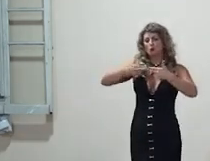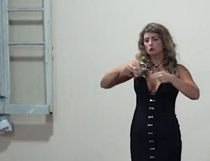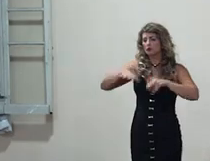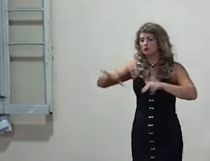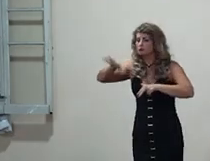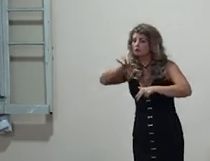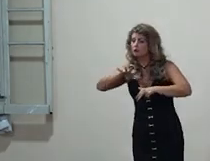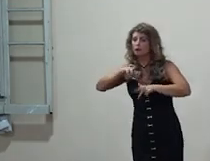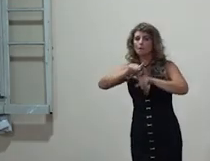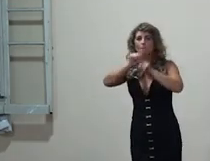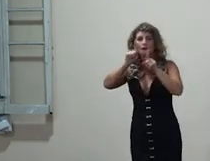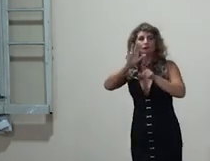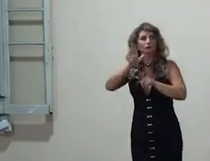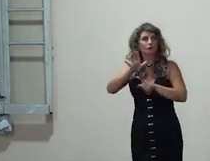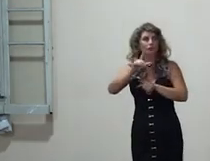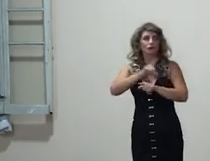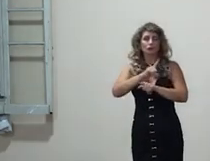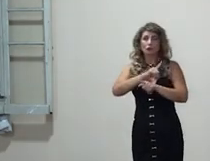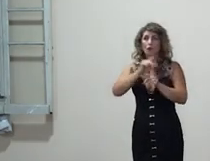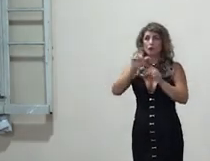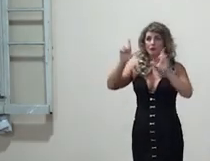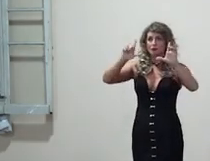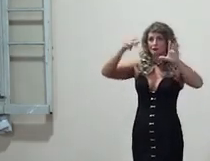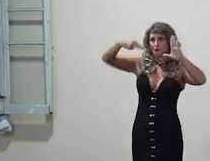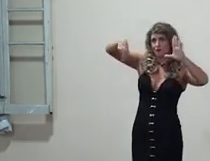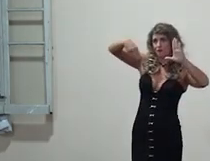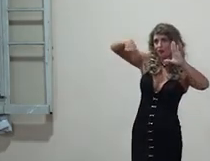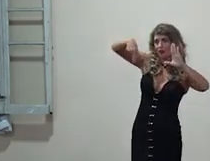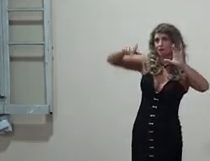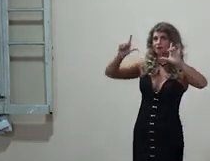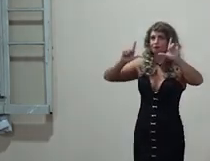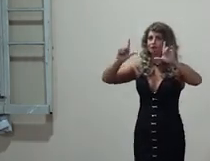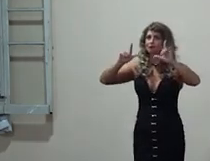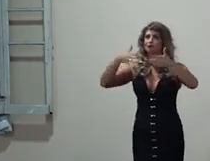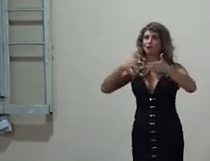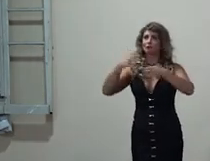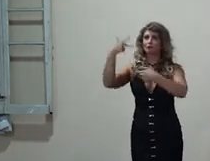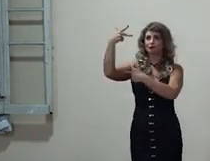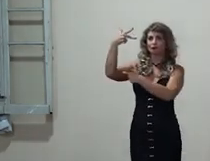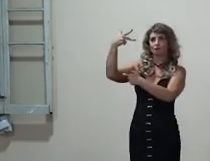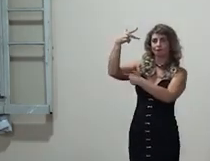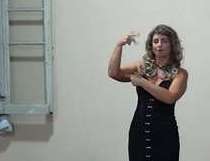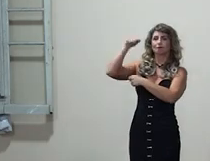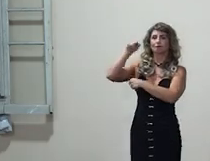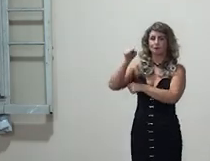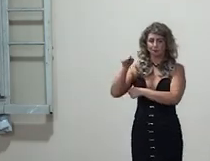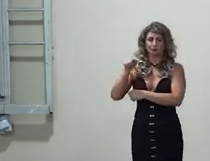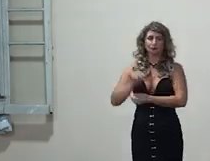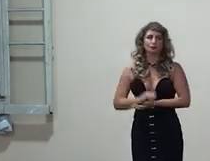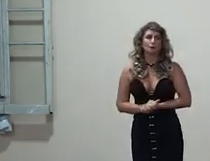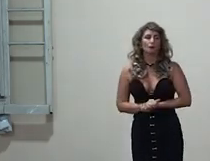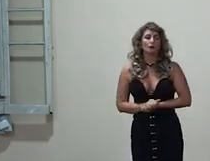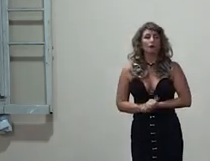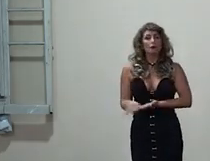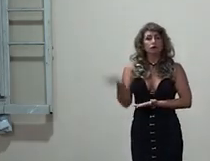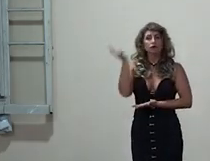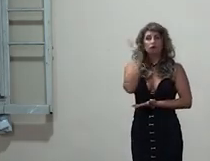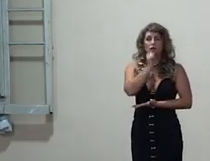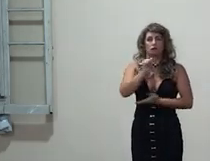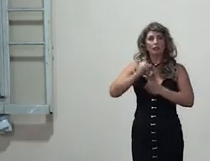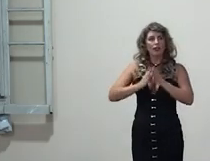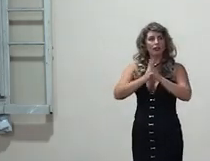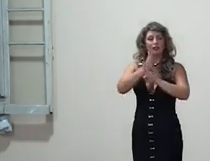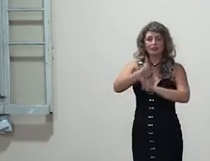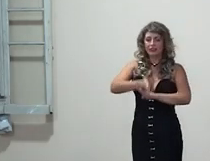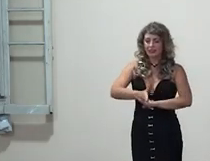Botânico, mas já viu coisas, as novelas já estavam acontecendo no Projac. E eu consegui